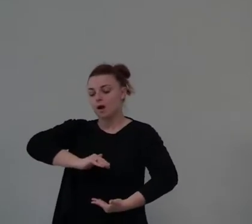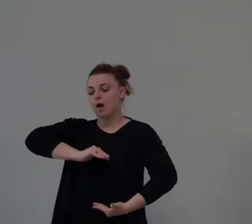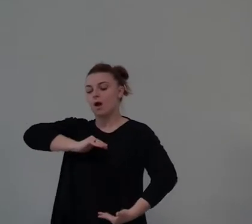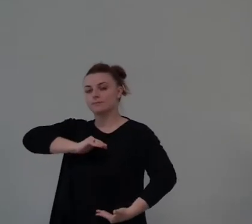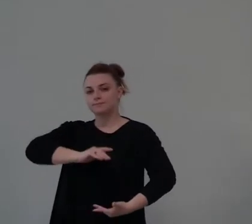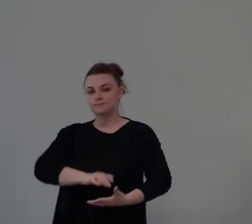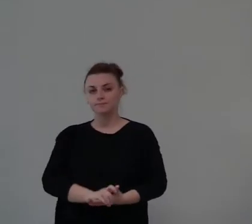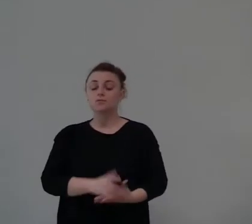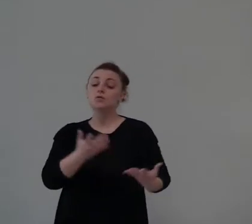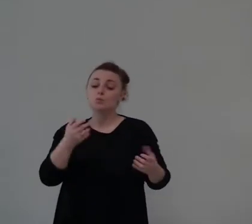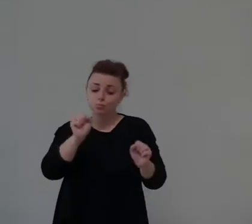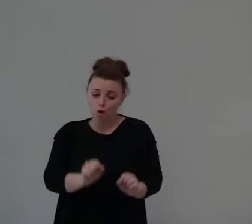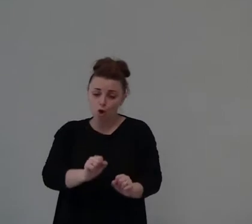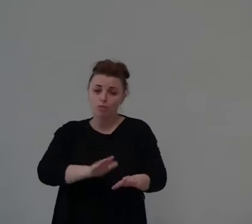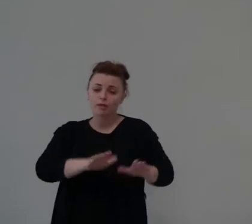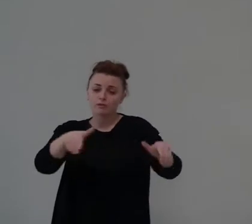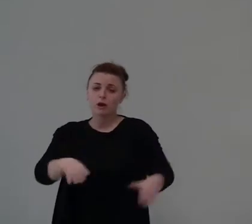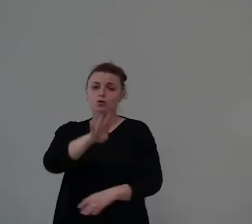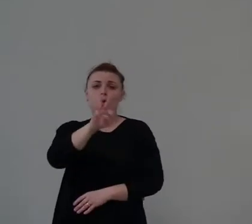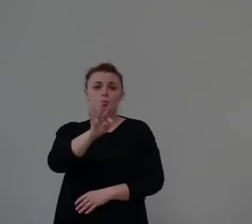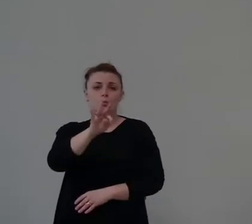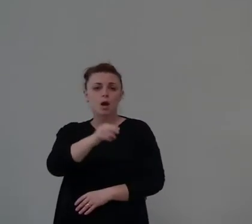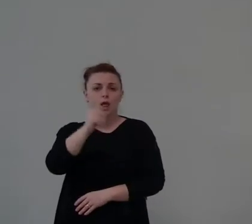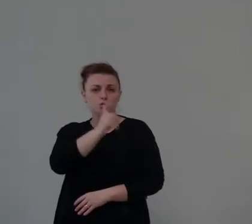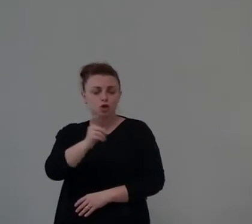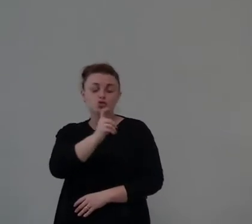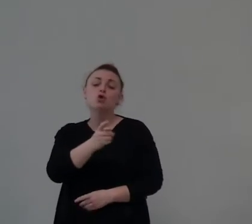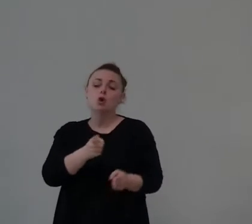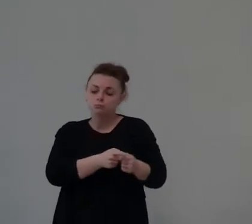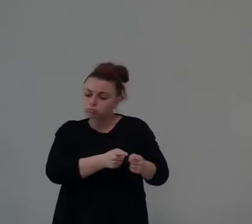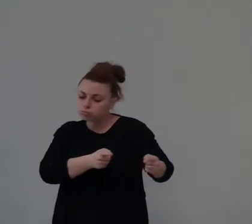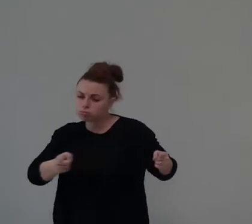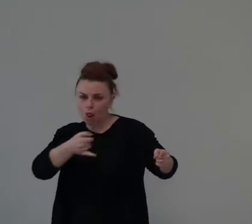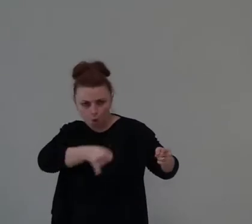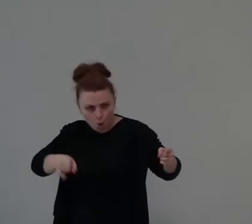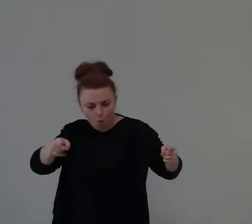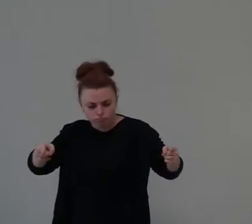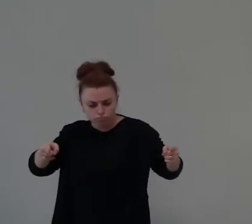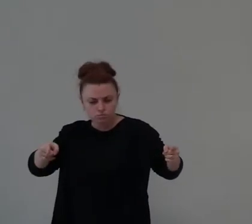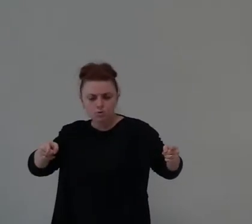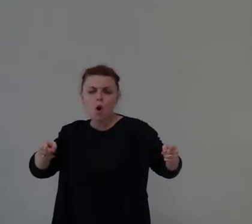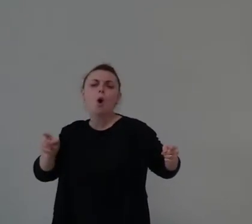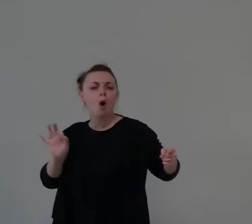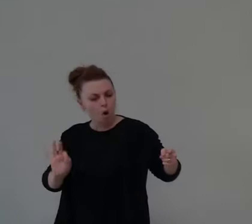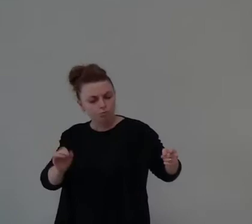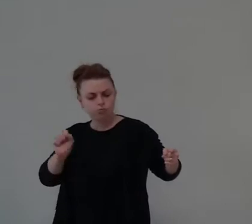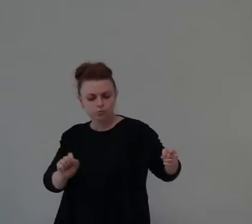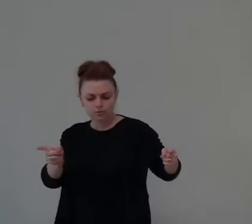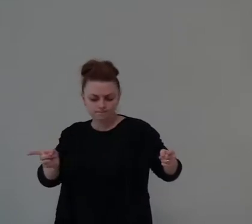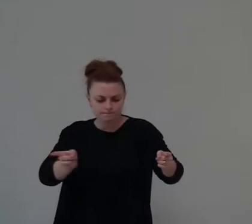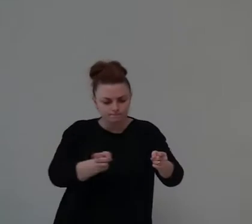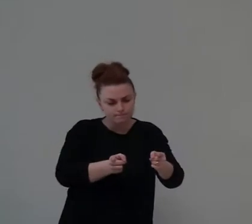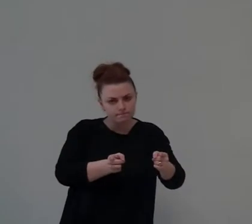deserto, oppure può essere per un periodo più breve. Mi leggi la prossima slide. Marco 6 da 30 a 32 dice